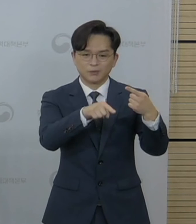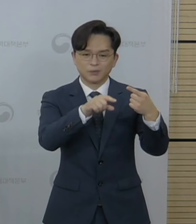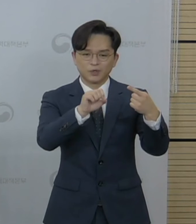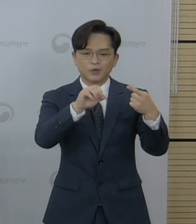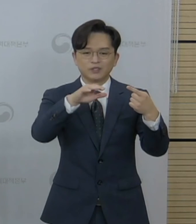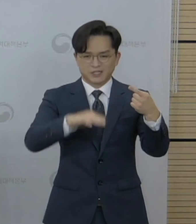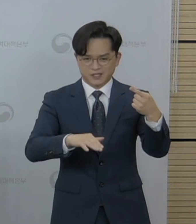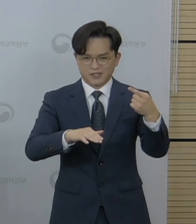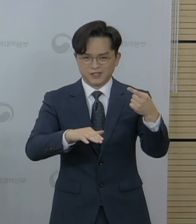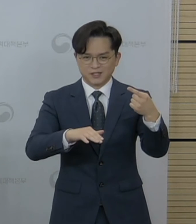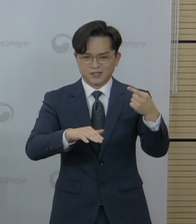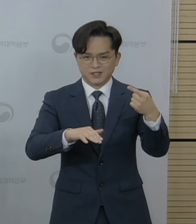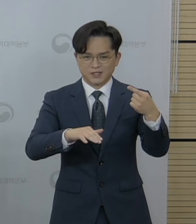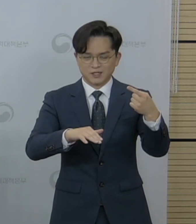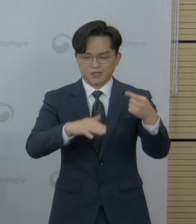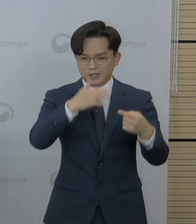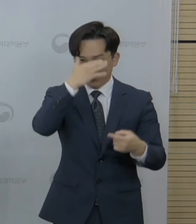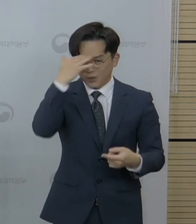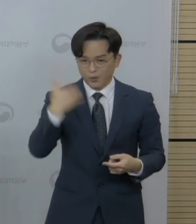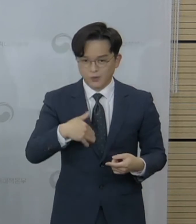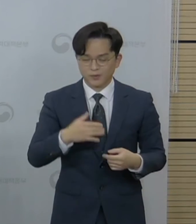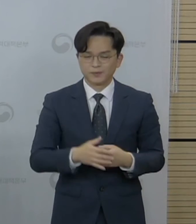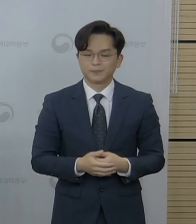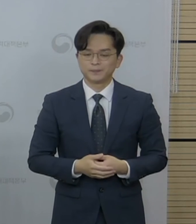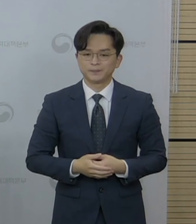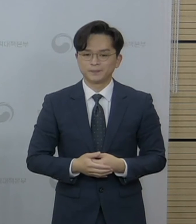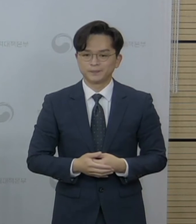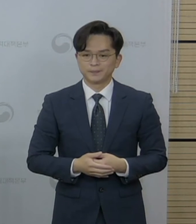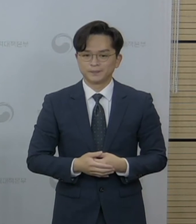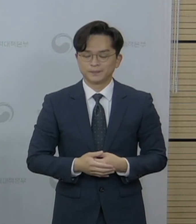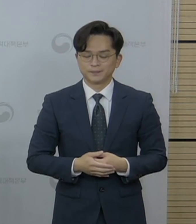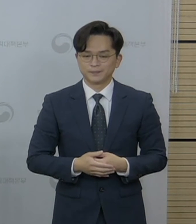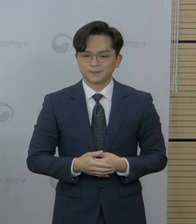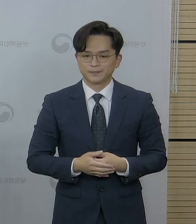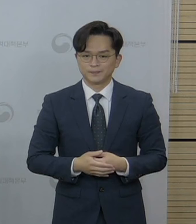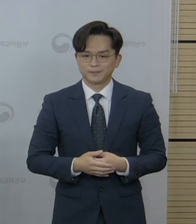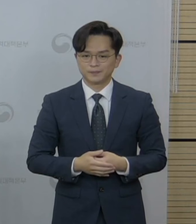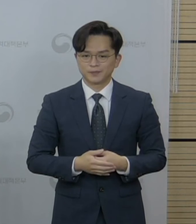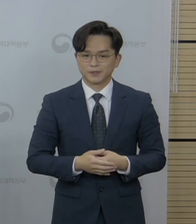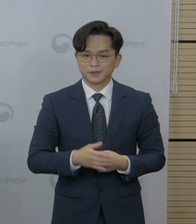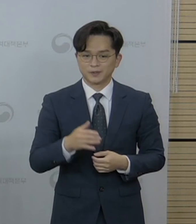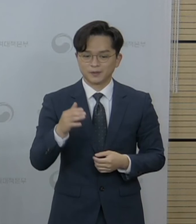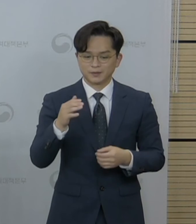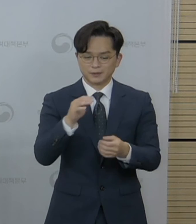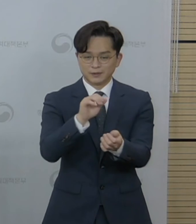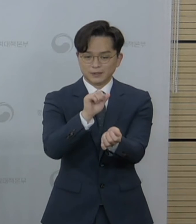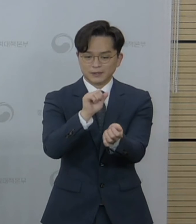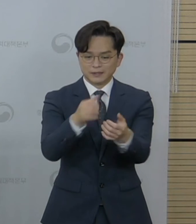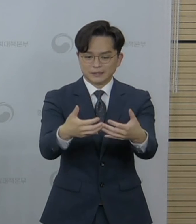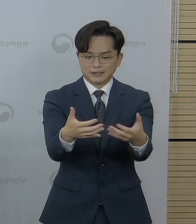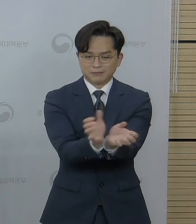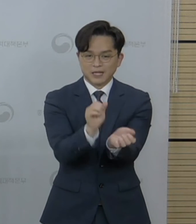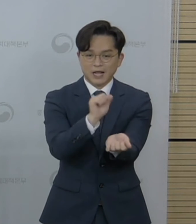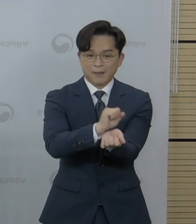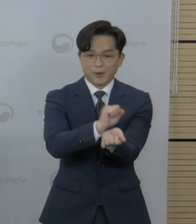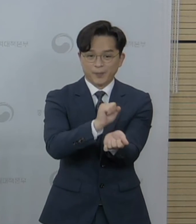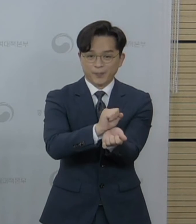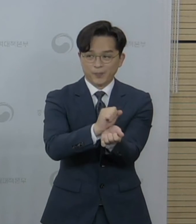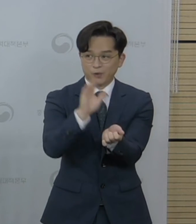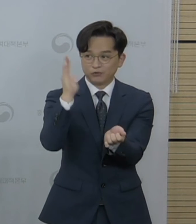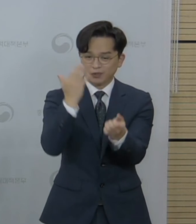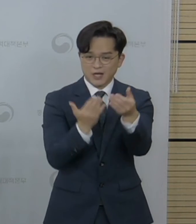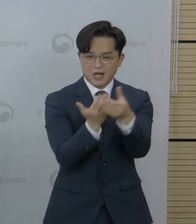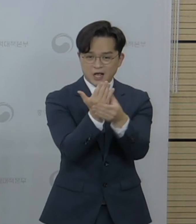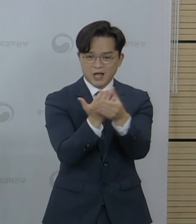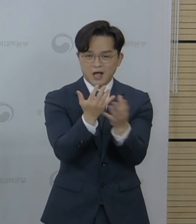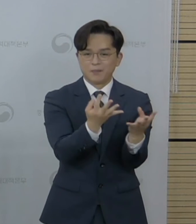환자 발생은 여러 가지 변수가 작용되며 특히 돌발적인 집단 발생이 있기에 정밀하고 정확한 예측은 어려울 수